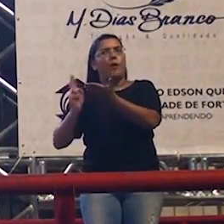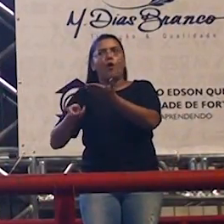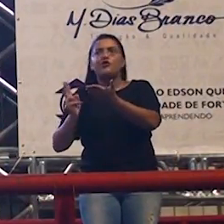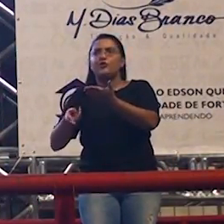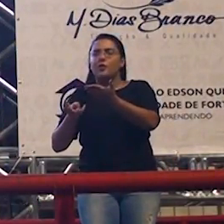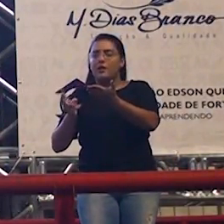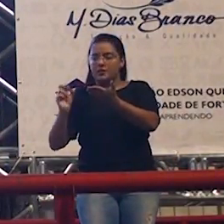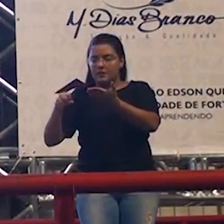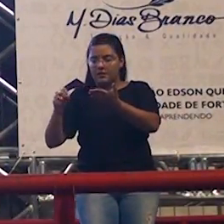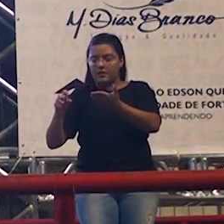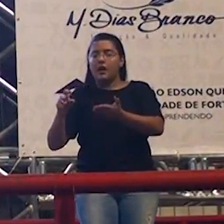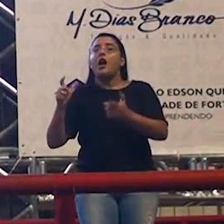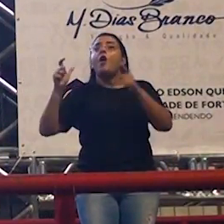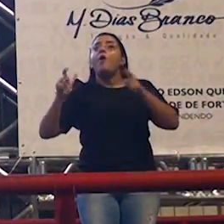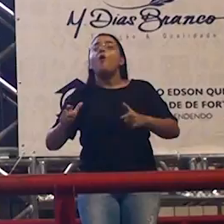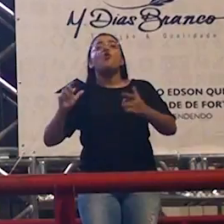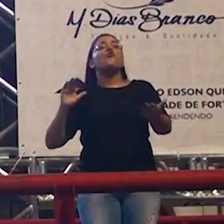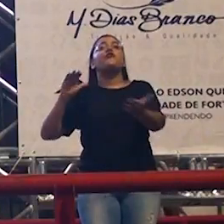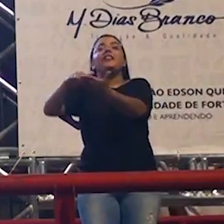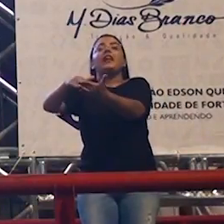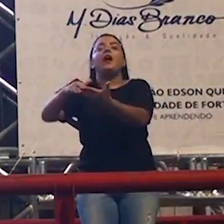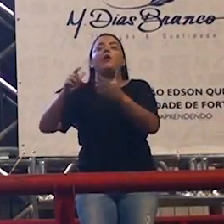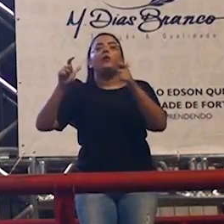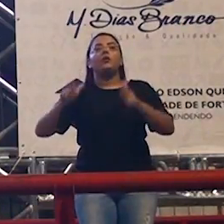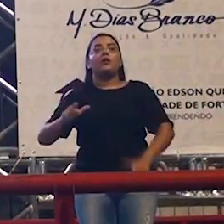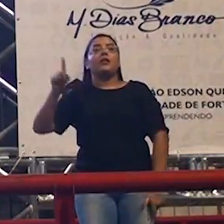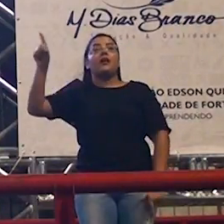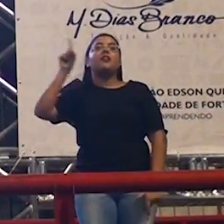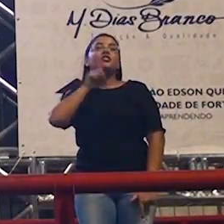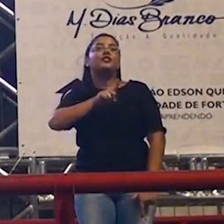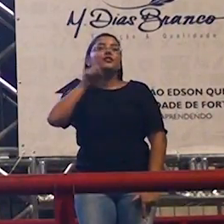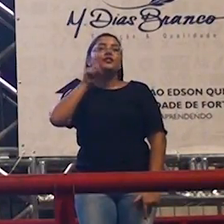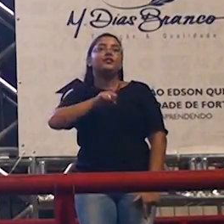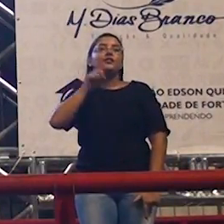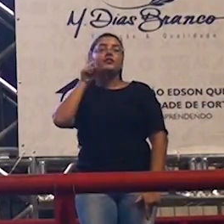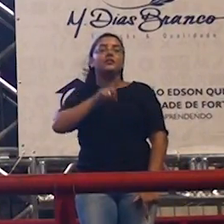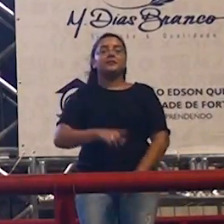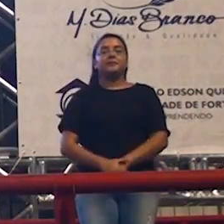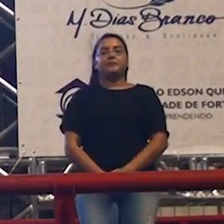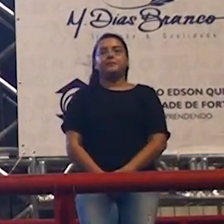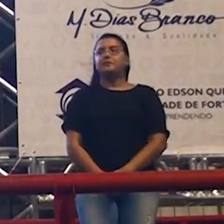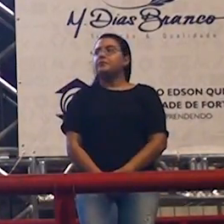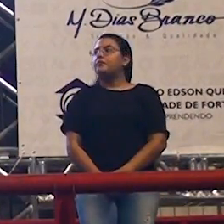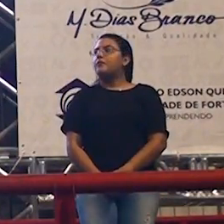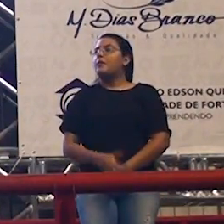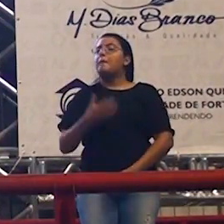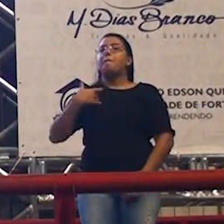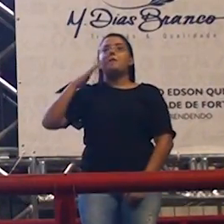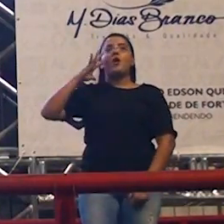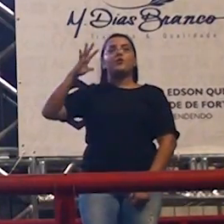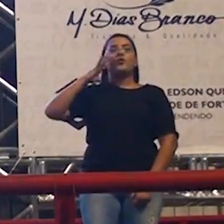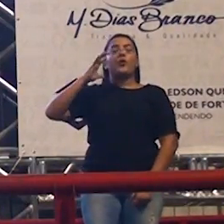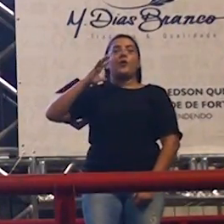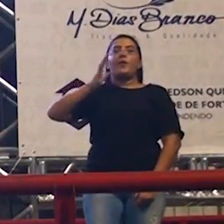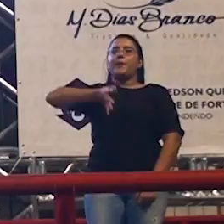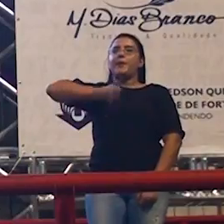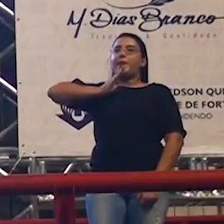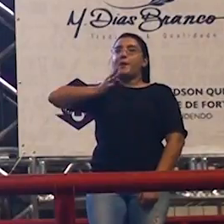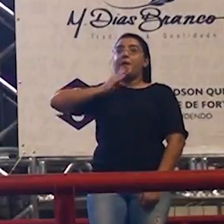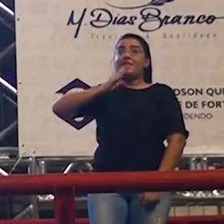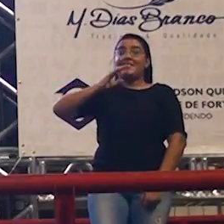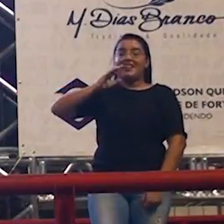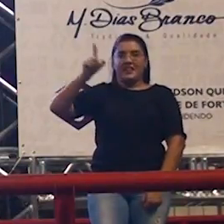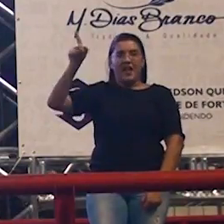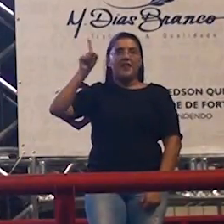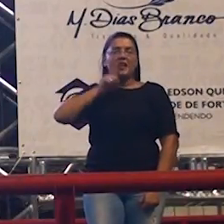Sim. Ela vai parar onde? Nos Estados Unidos. Professor, é meu sonho conhecer os Estados Unidos.